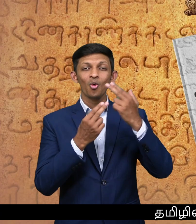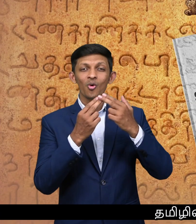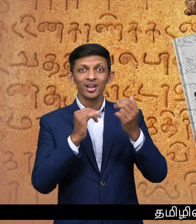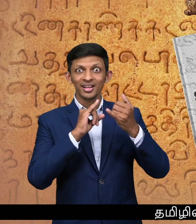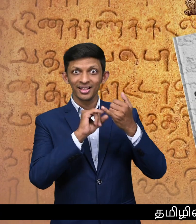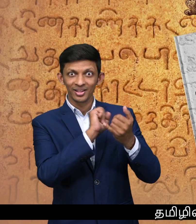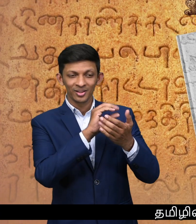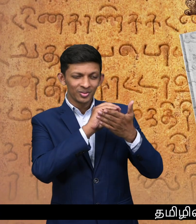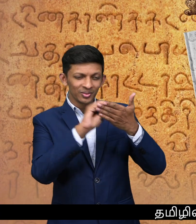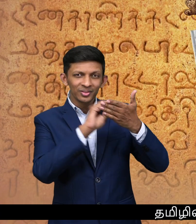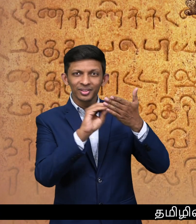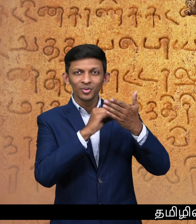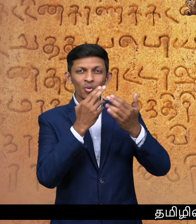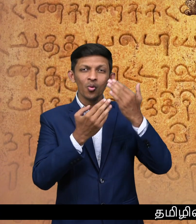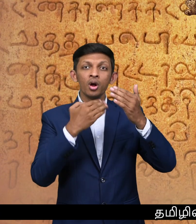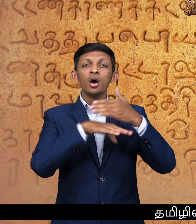தமிழில் சங்க இலக்கியம்.